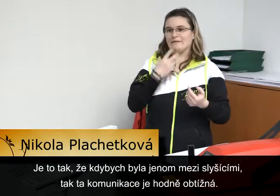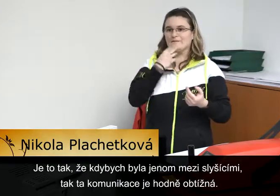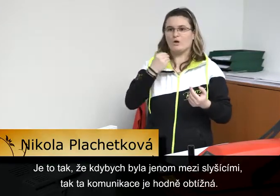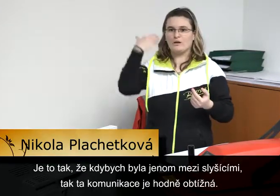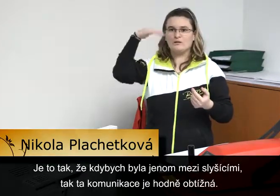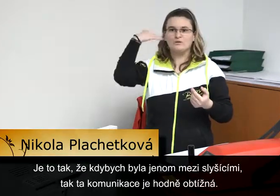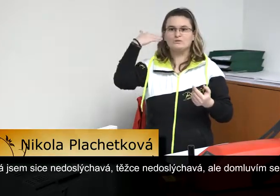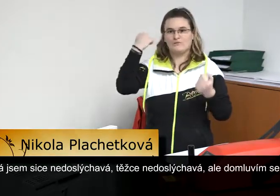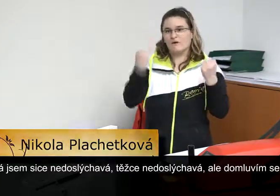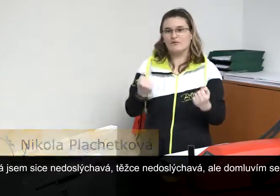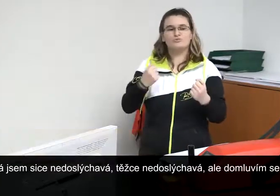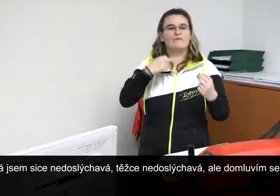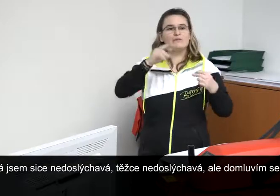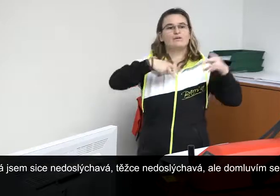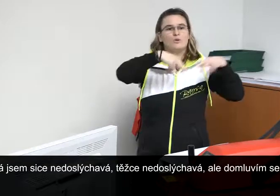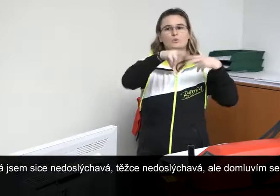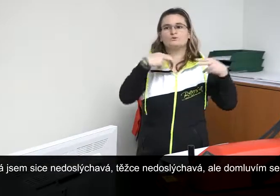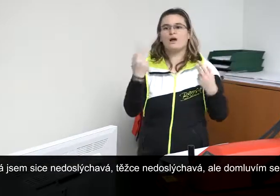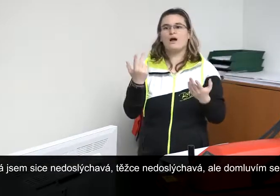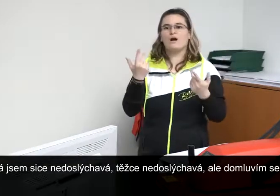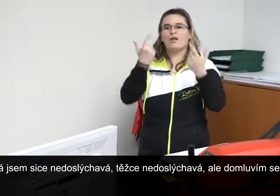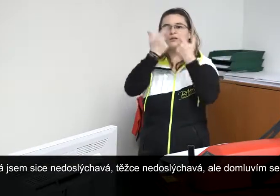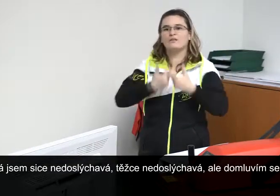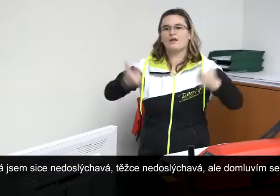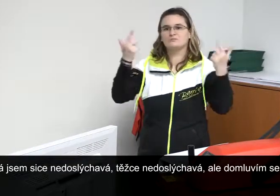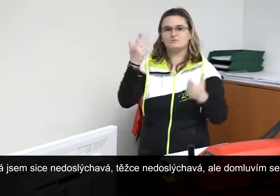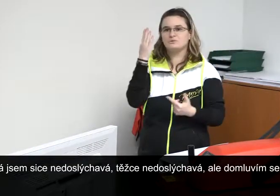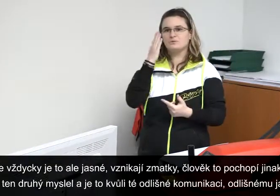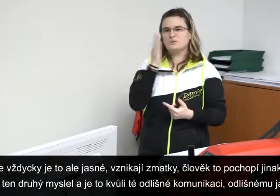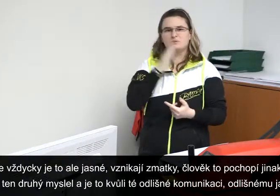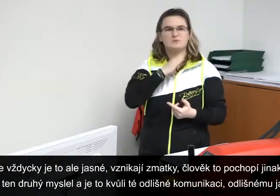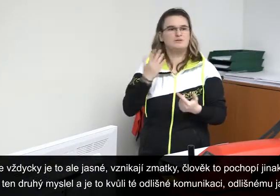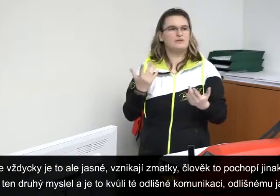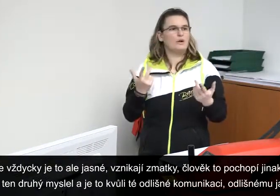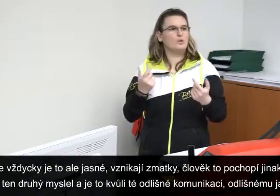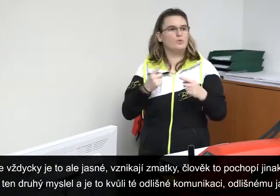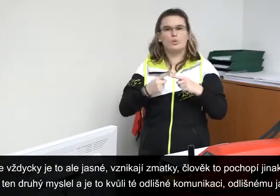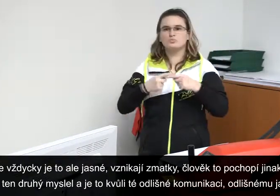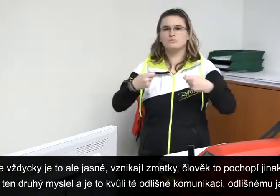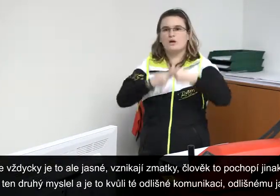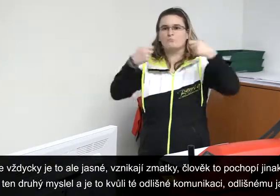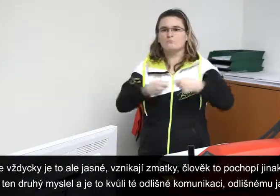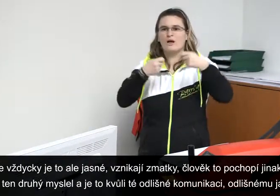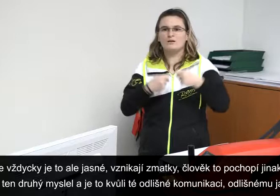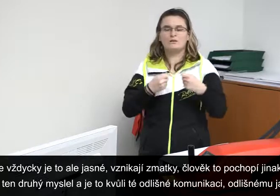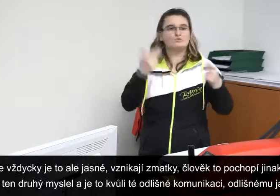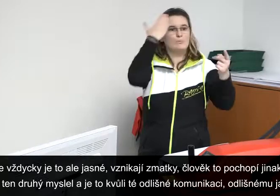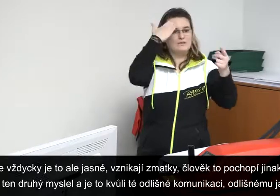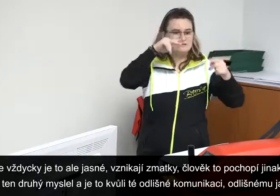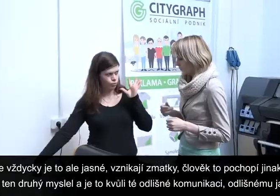vlastně obtížná. Já jsem sice nedoslýchavá, těžce nedoslýchavá, ale domluvím se. Ale ne vždycky potom je to vždycky jasné,